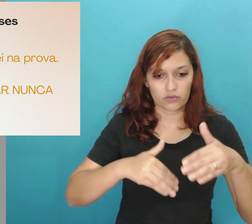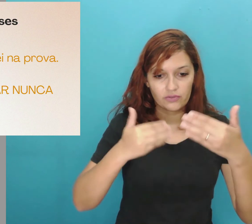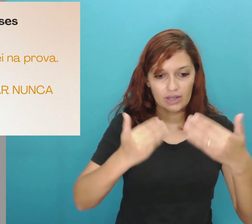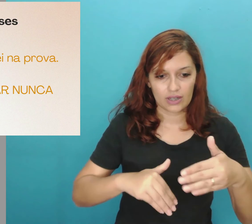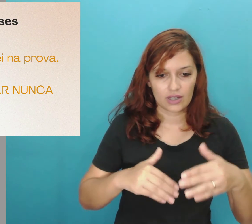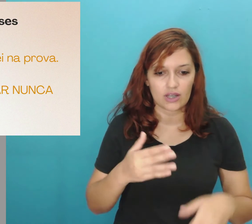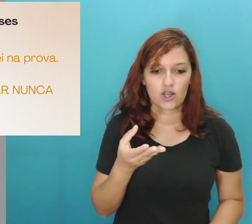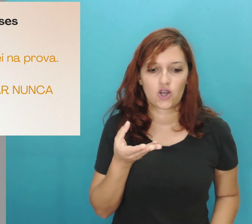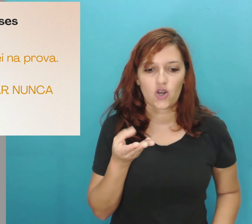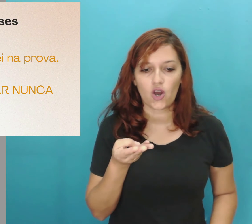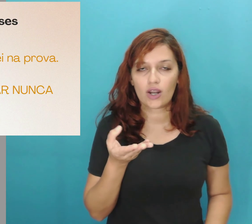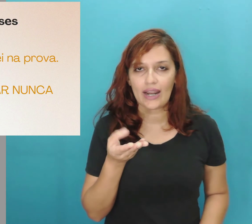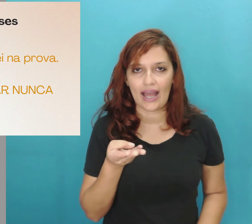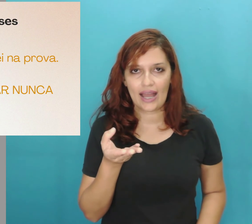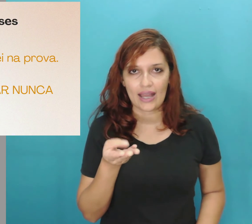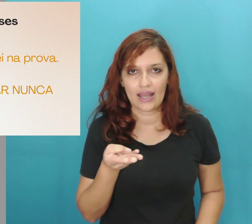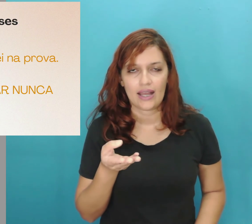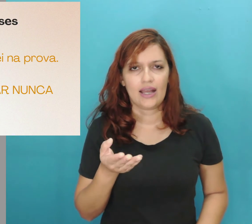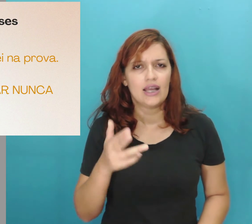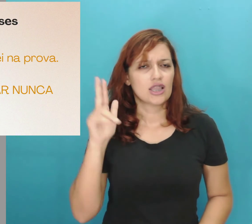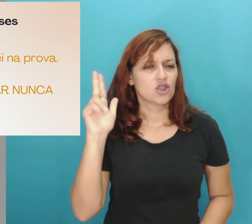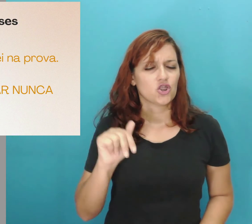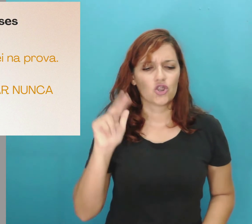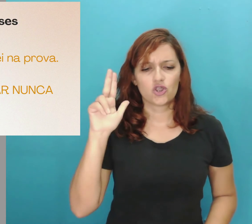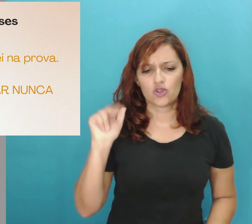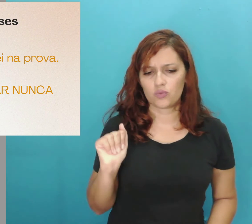prova, colar, nunca.